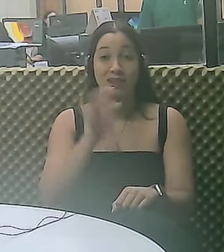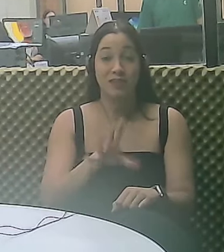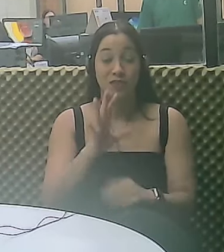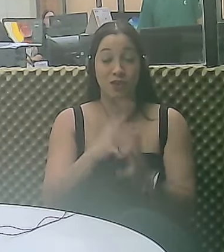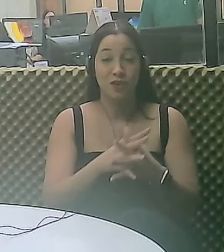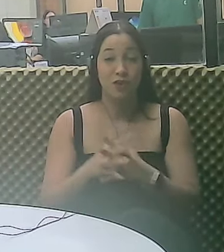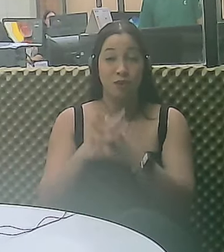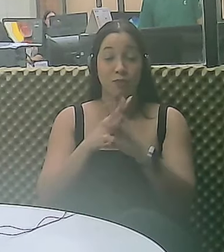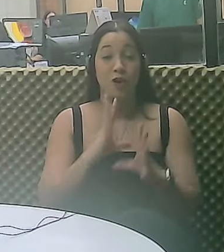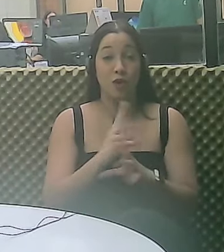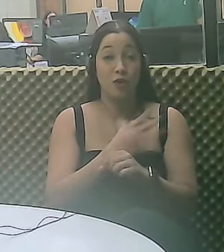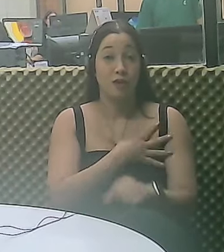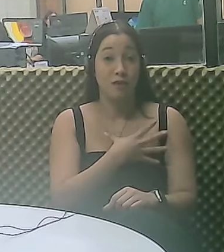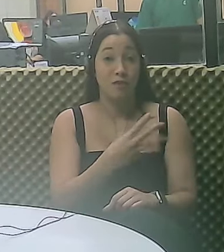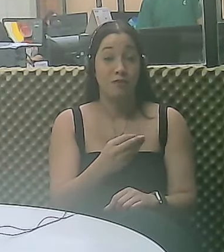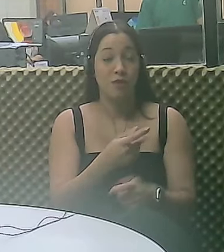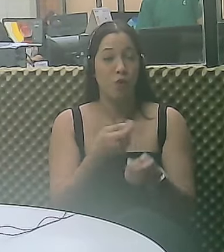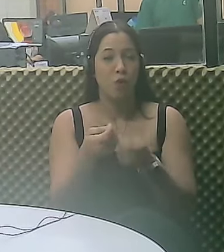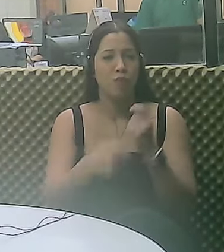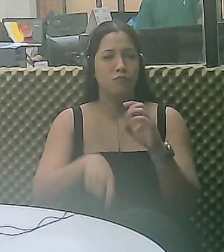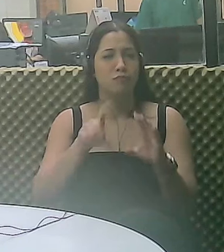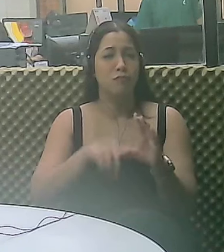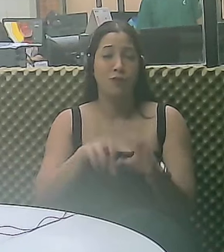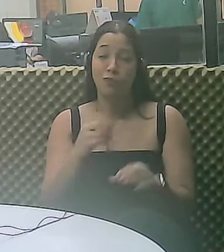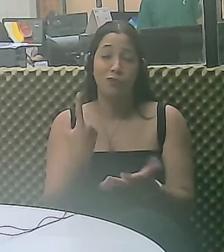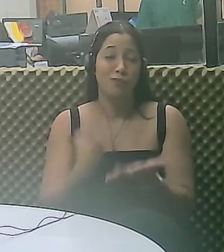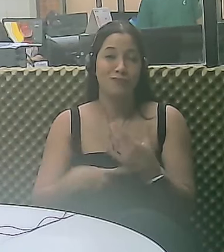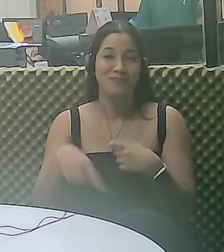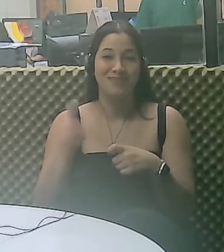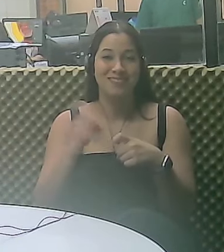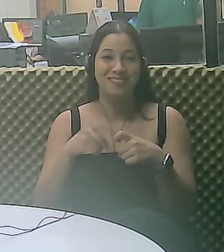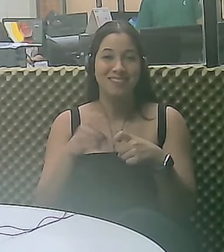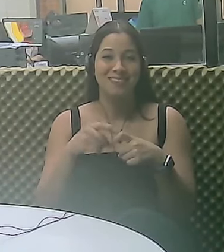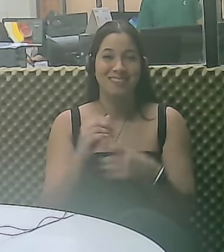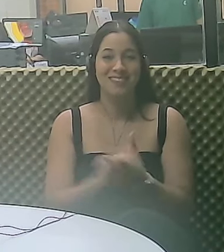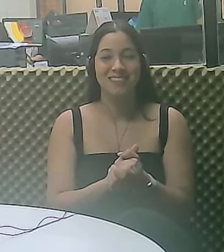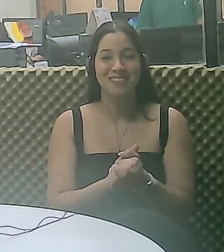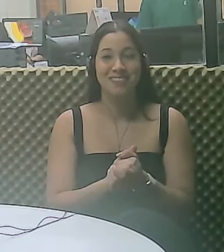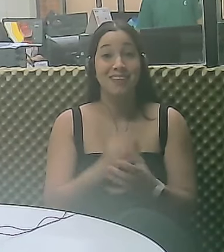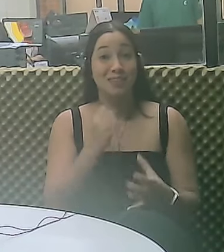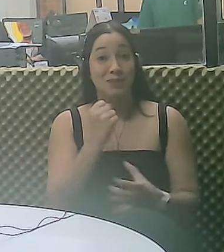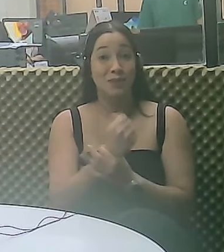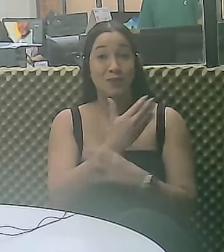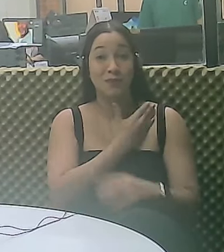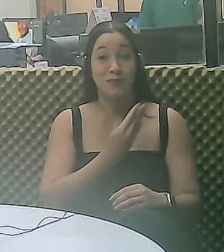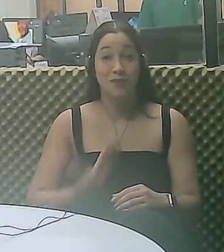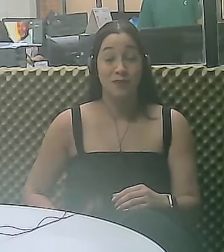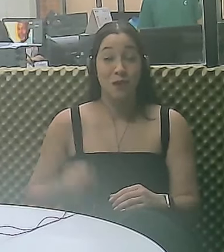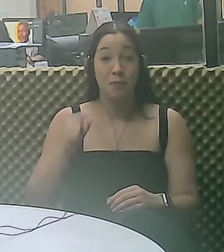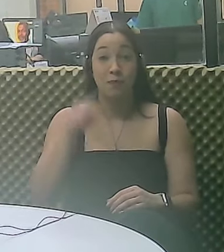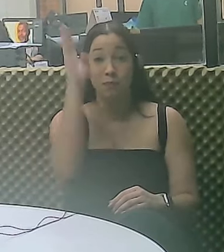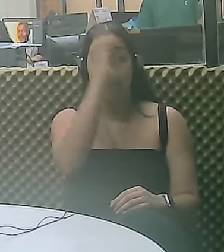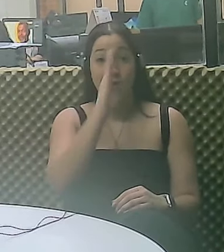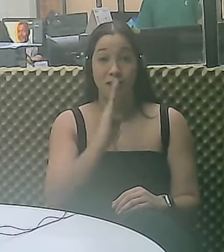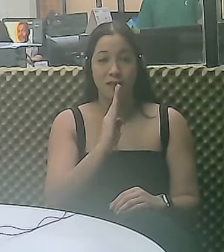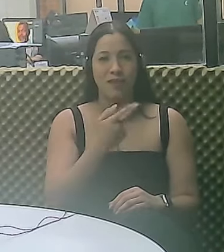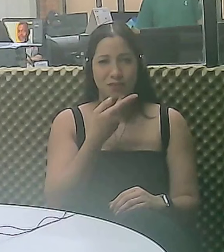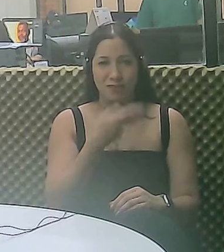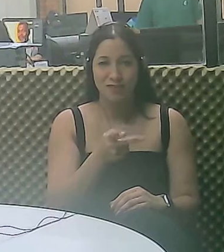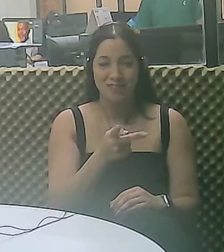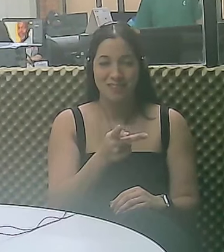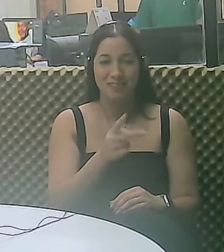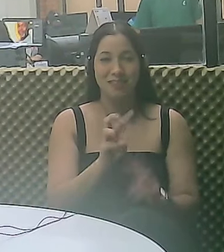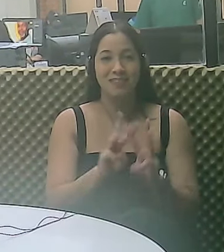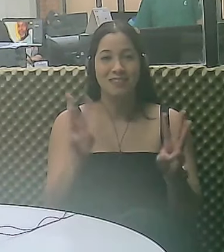matrículas e notas dos filhos, negocia débitos ou marca uma consulta. E tem segurança do acesso gov.br. Entra